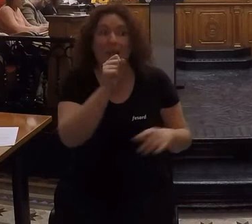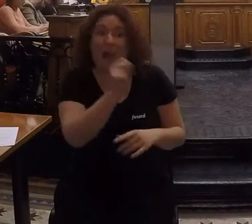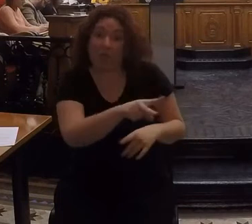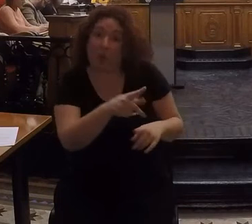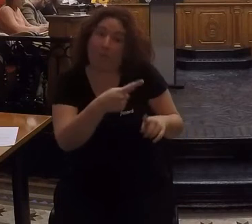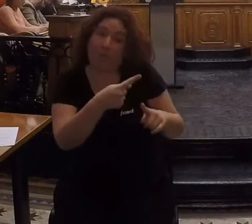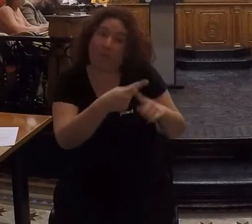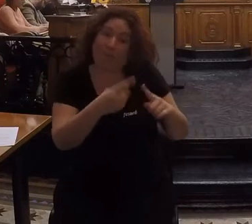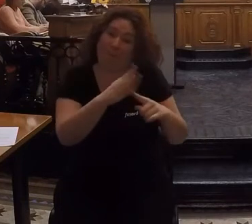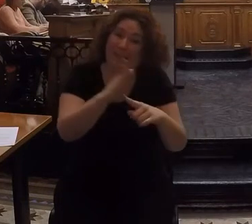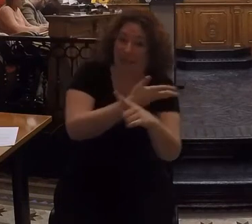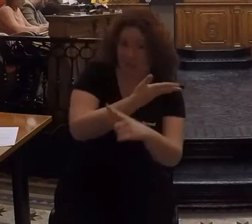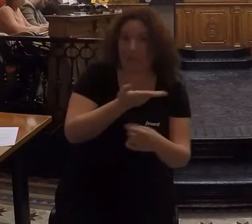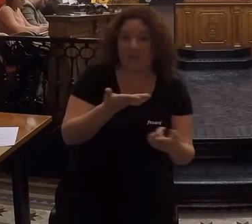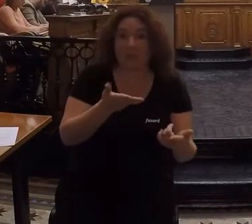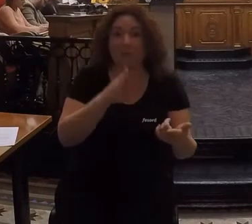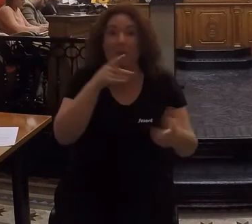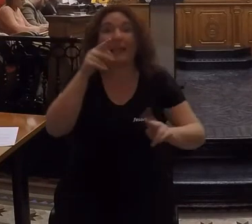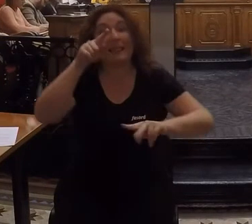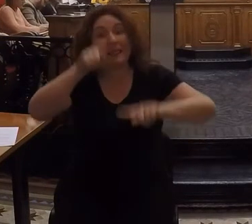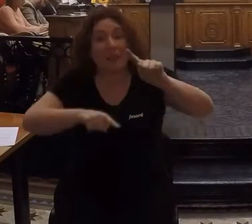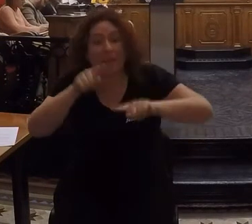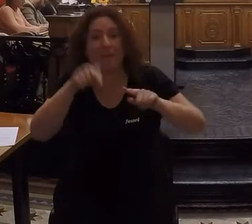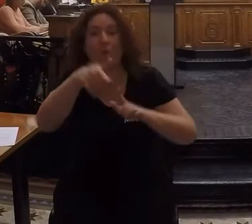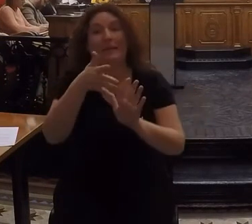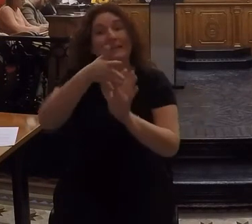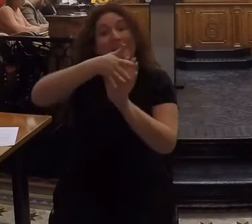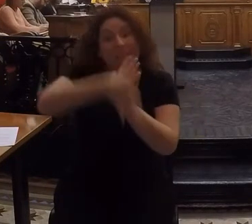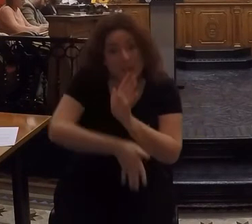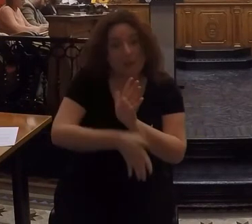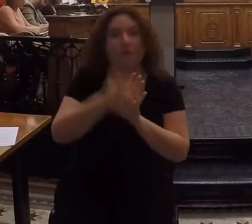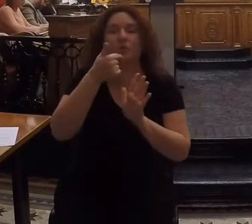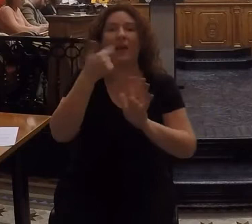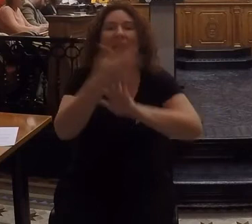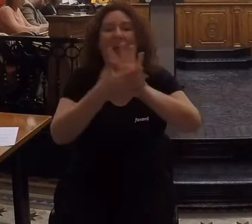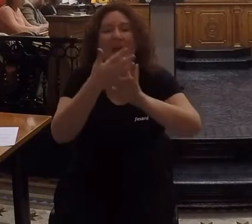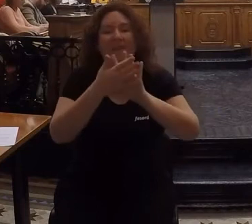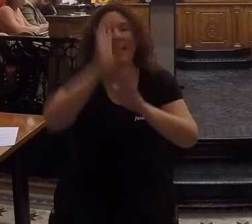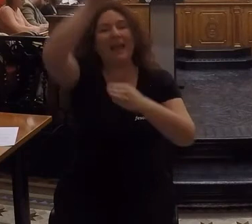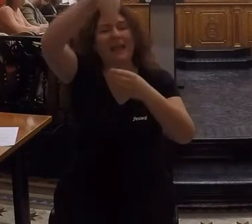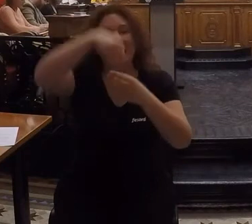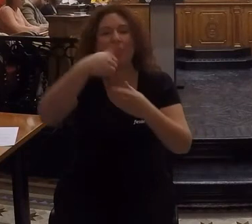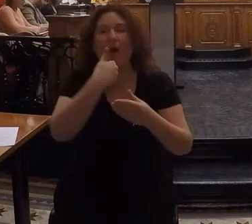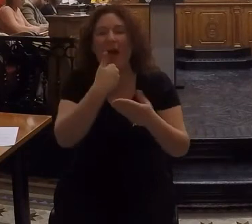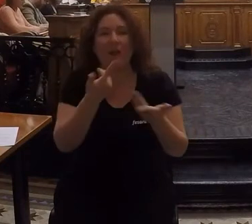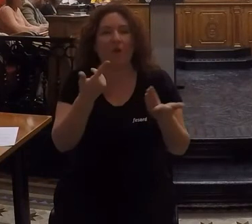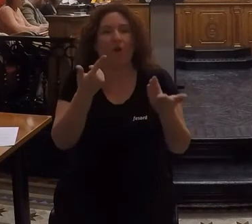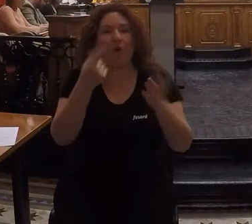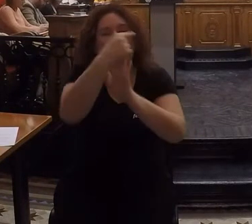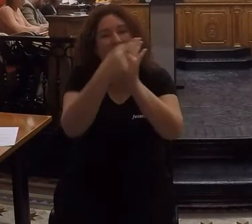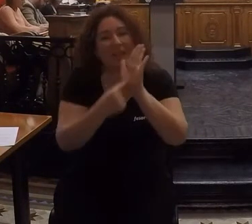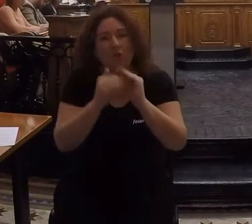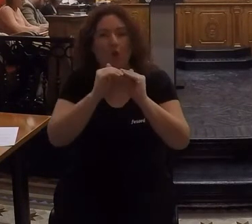si realmente en la resolución no se hiciera referencia a la bajada o a la congelación del tipo impositivo del IBI, pero